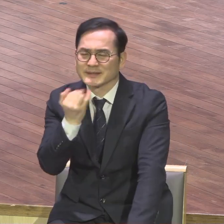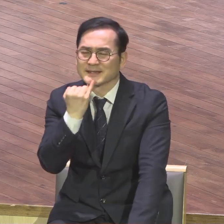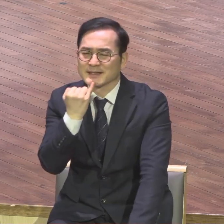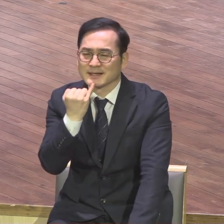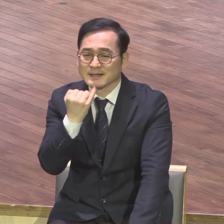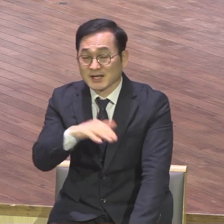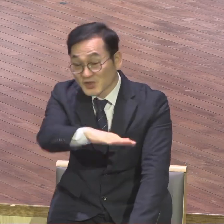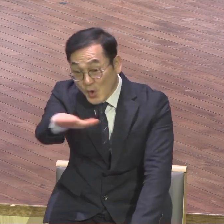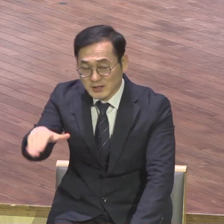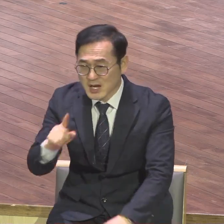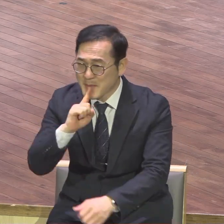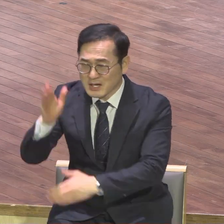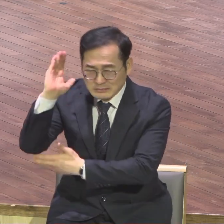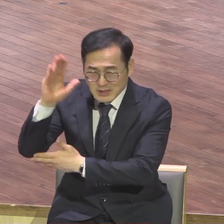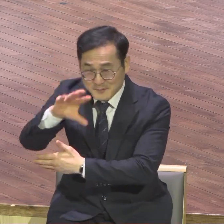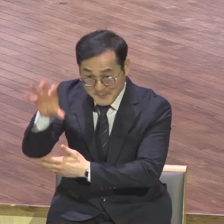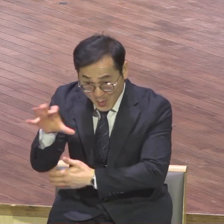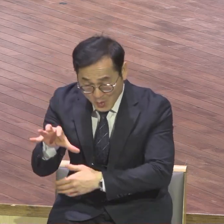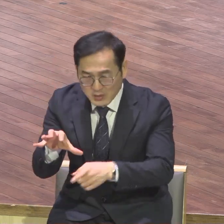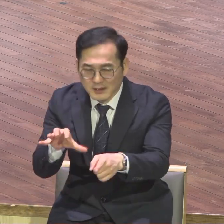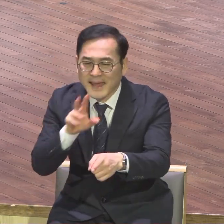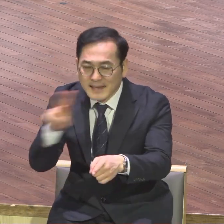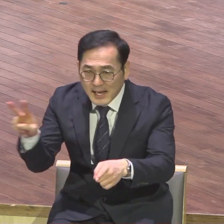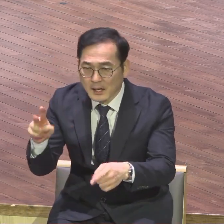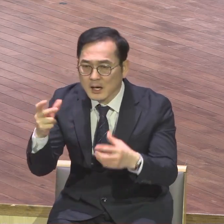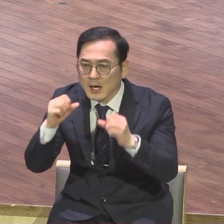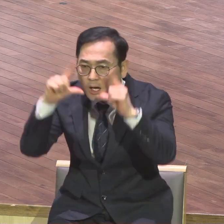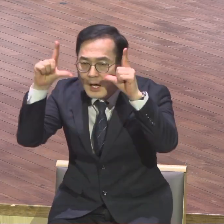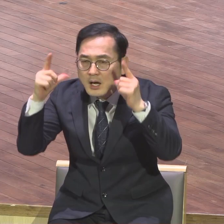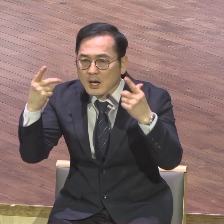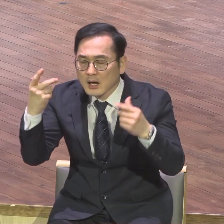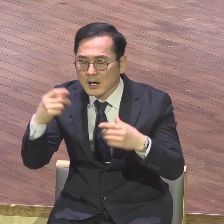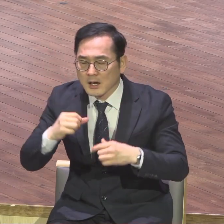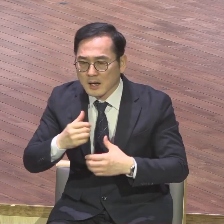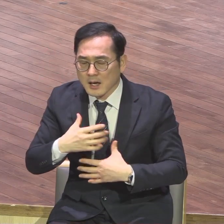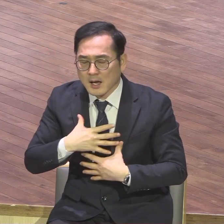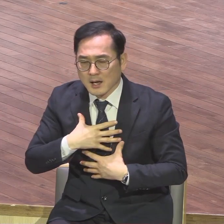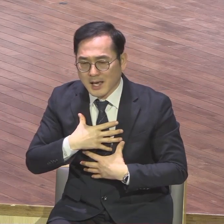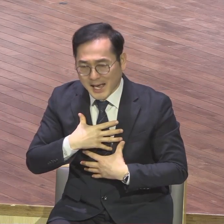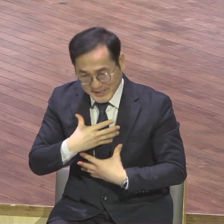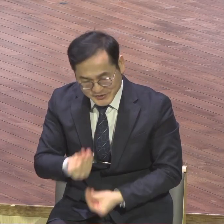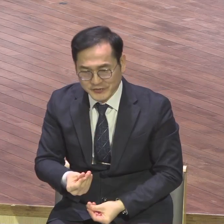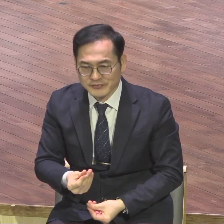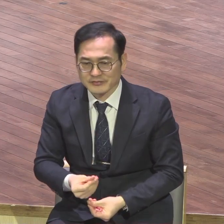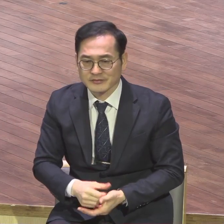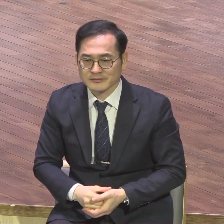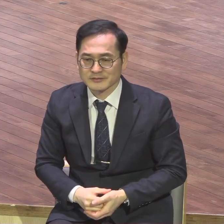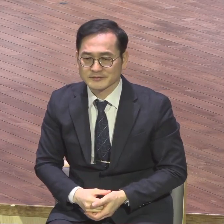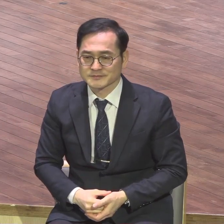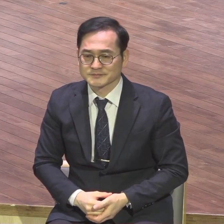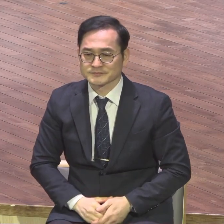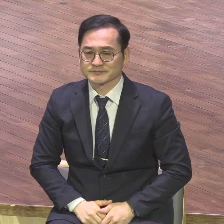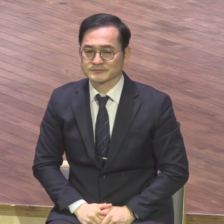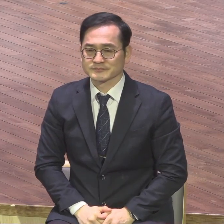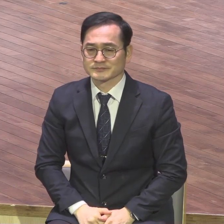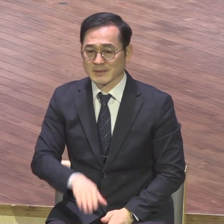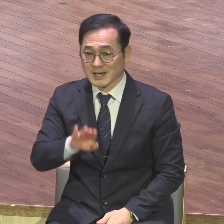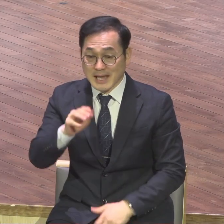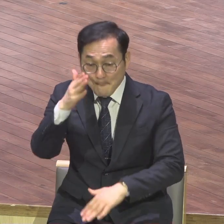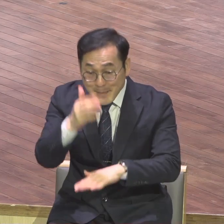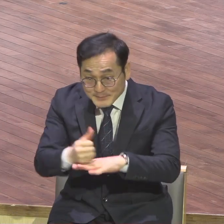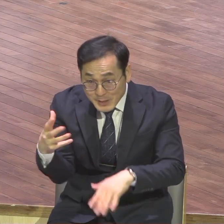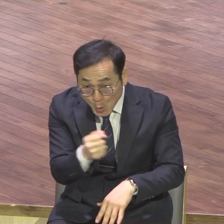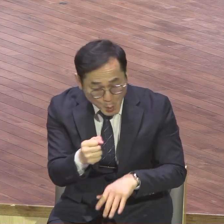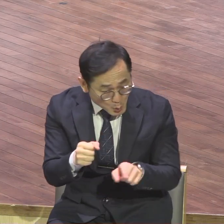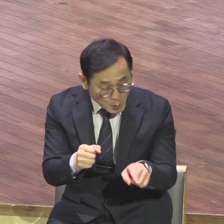너희에게는 안전하니라. 자, 끝으로라는 표현을 그렇게 썼는데 사도 바울이 마치 빌립보서를 끝내는 것처럼